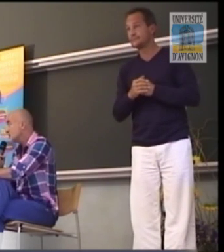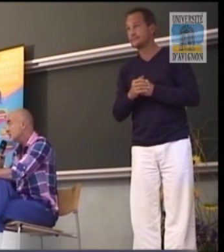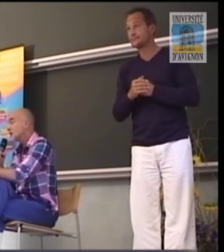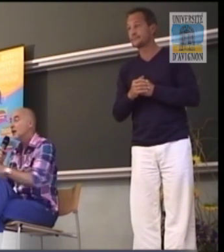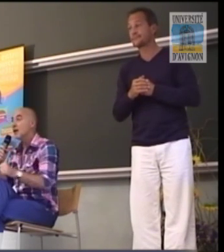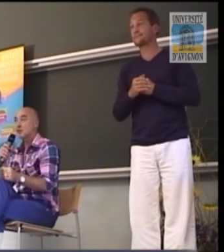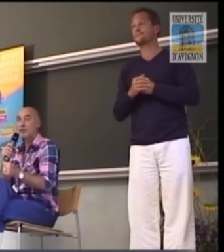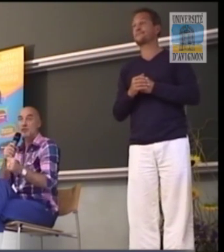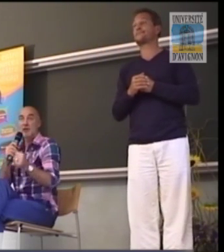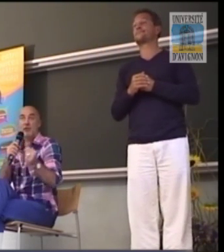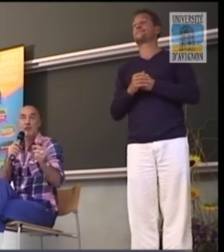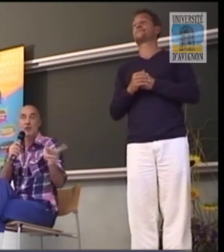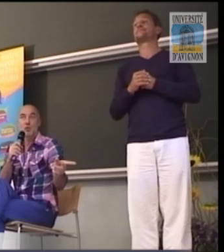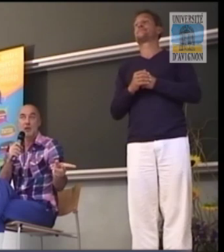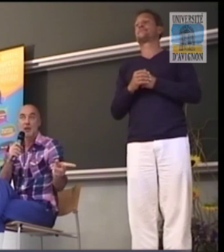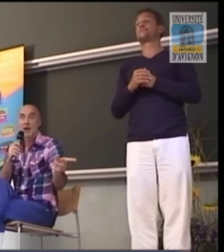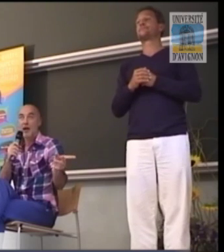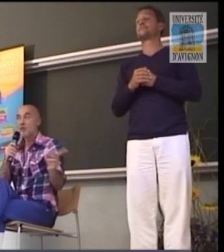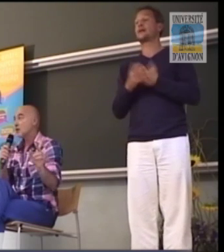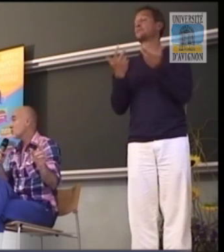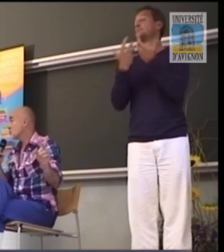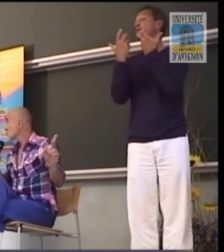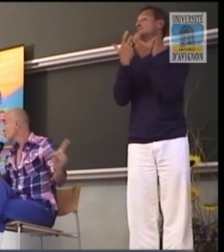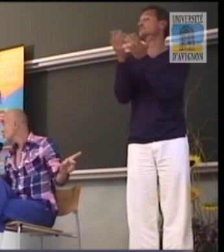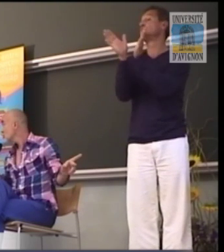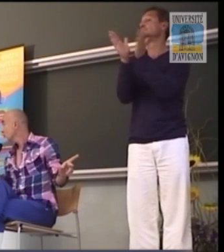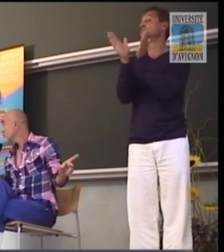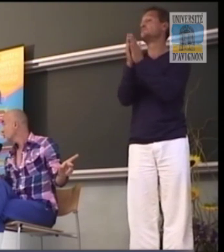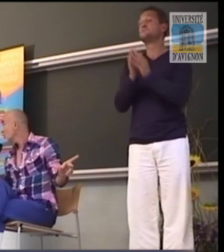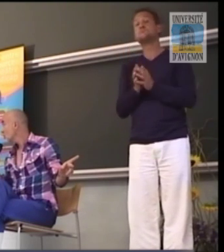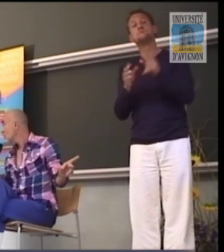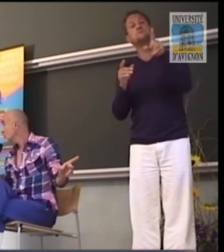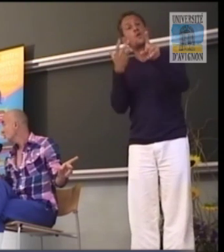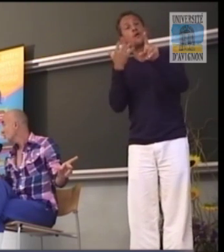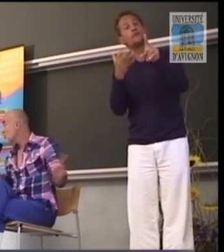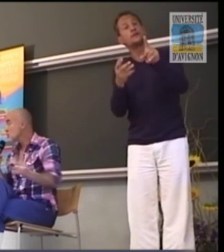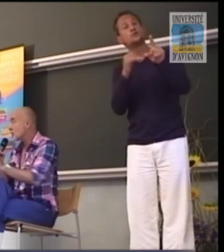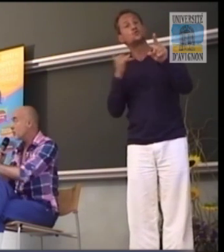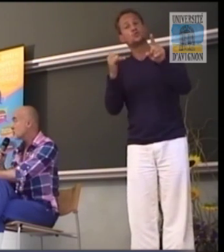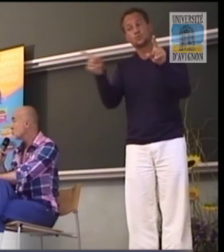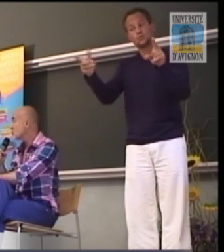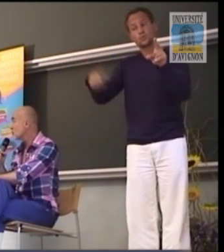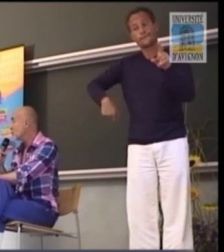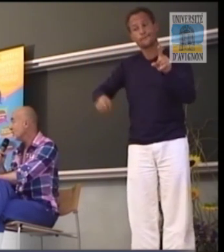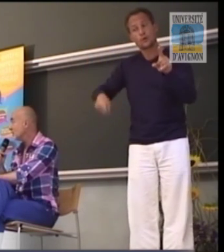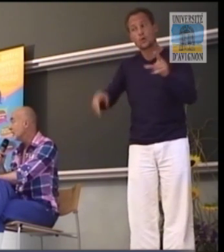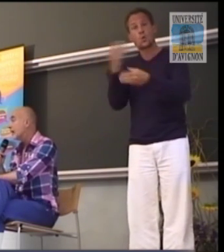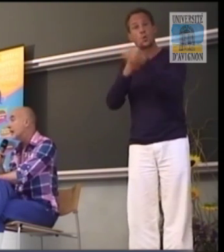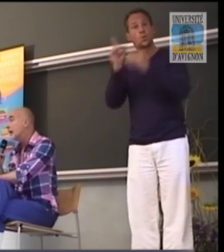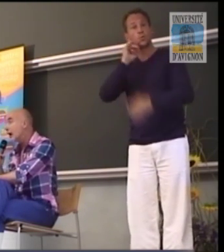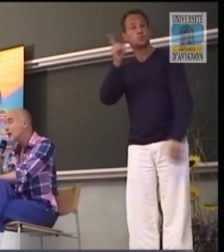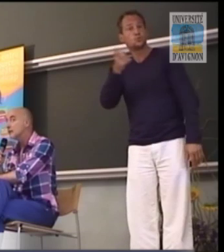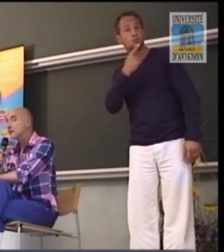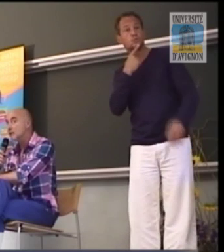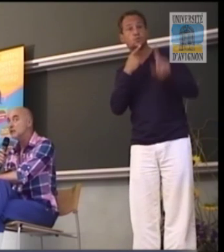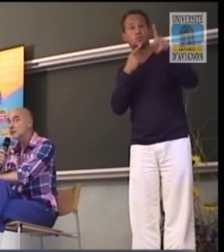de dire « Est-ce que vous avez envie de jouer avec ce monsieur en fauteuil roulant ?» ou « Cette personne sourde-muette ?»